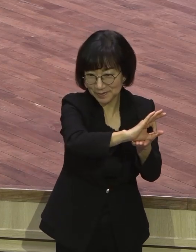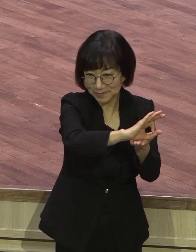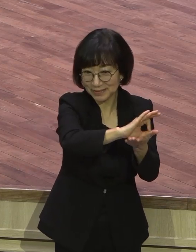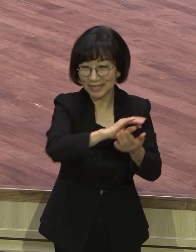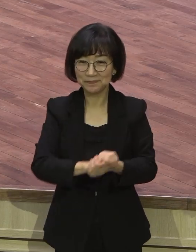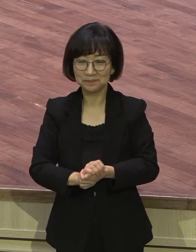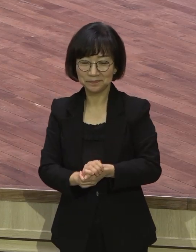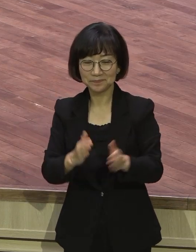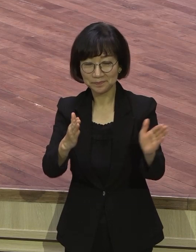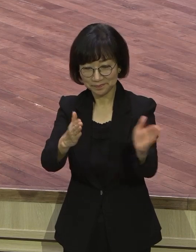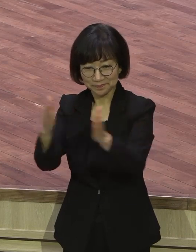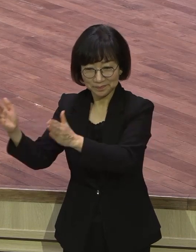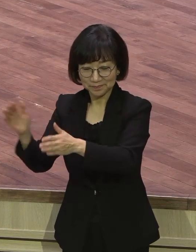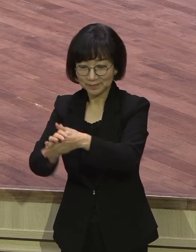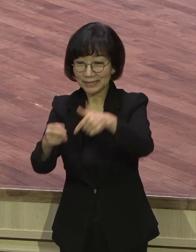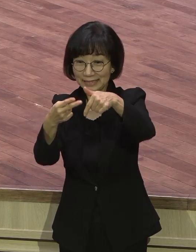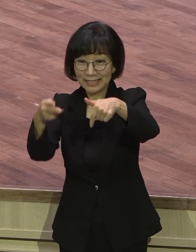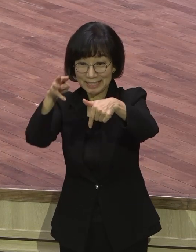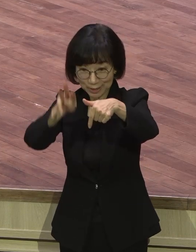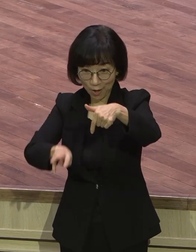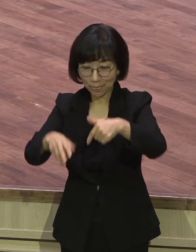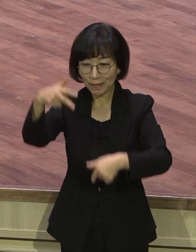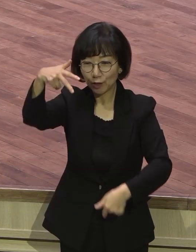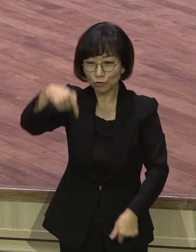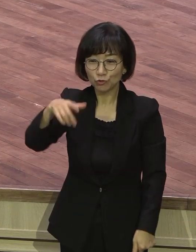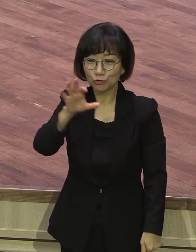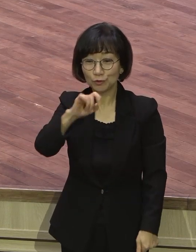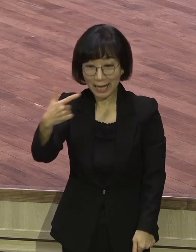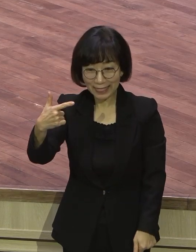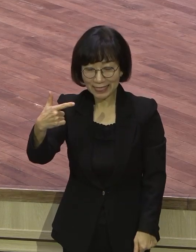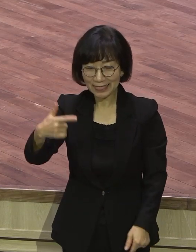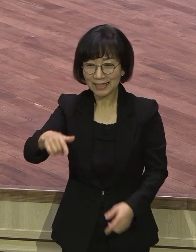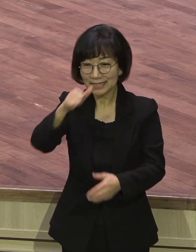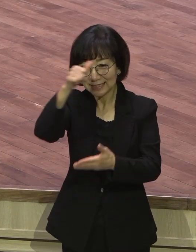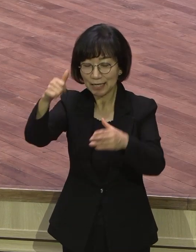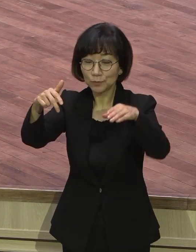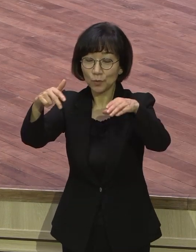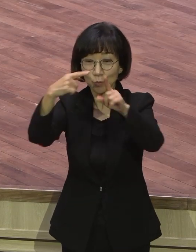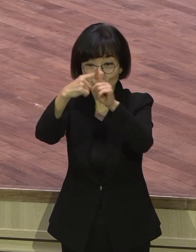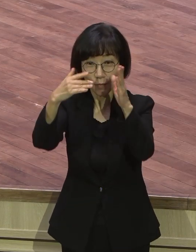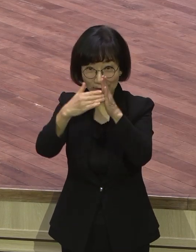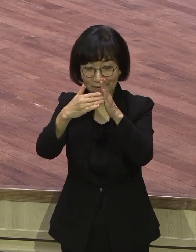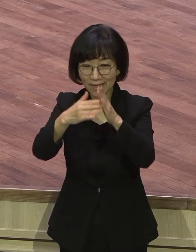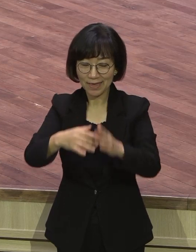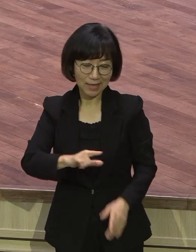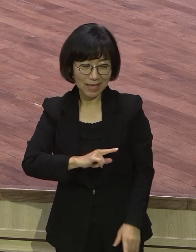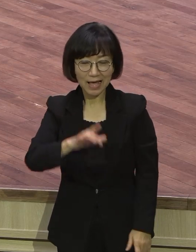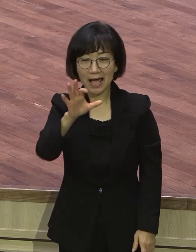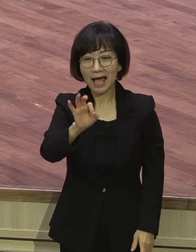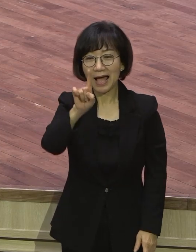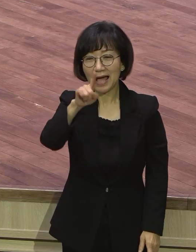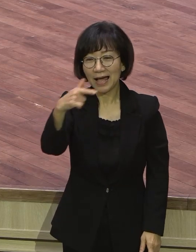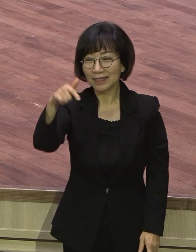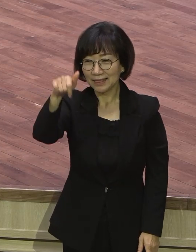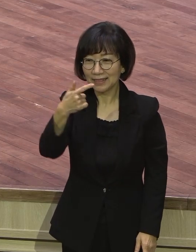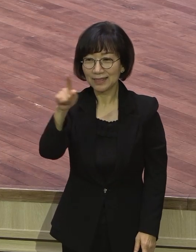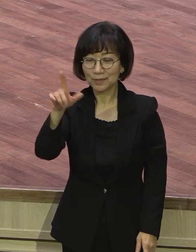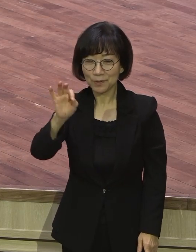인천에 있는 주한장록의 전도왕으로 유명한 안광자 권사님 유명합니다. 저도 전국에 다니면서